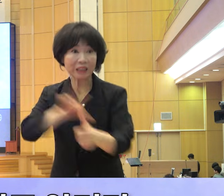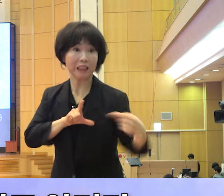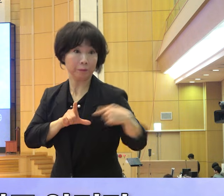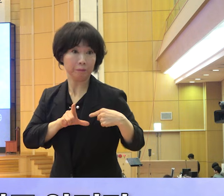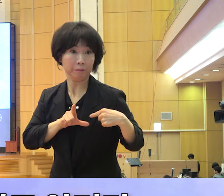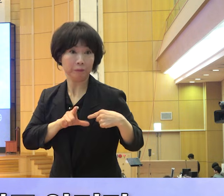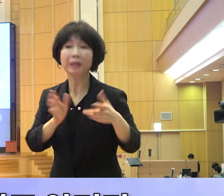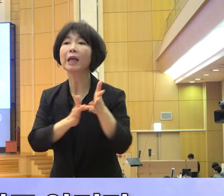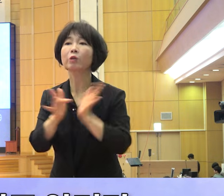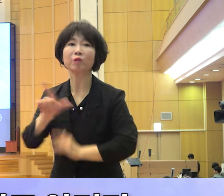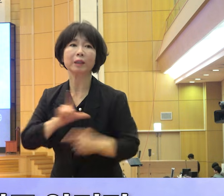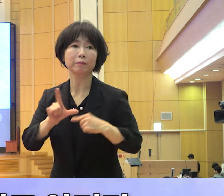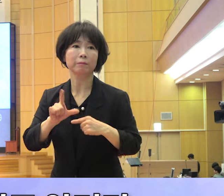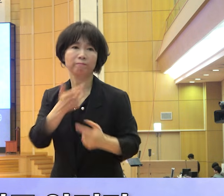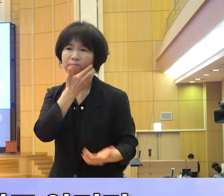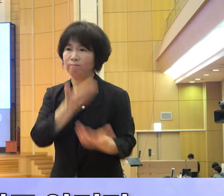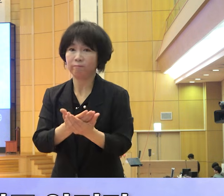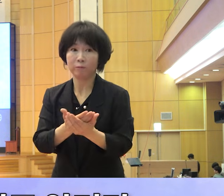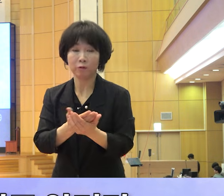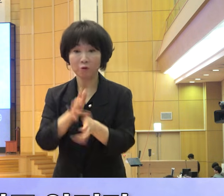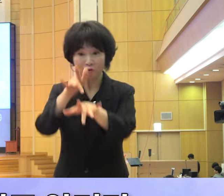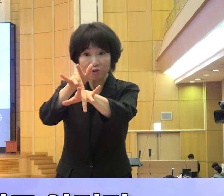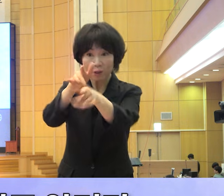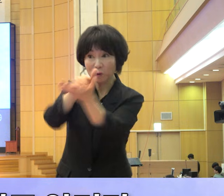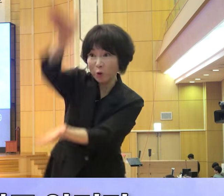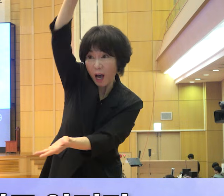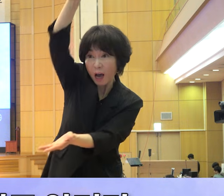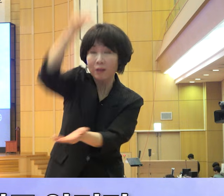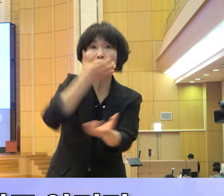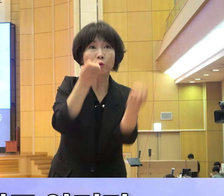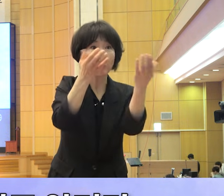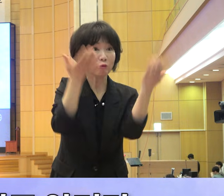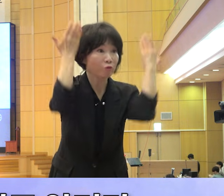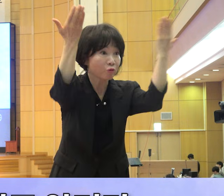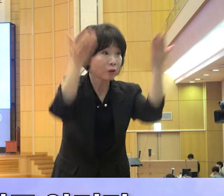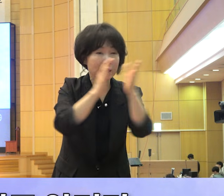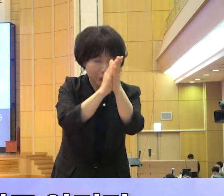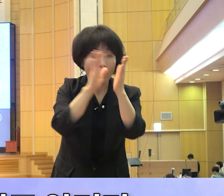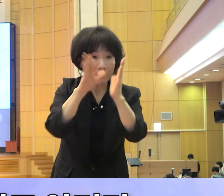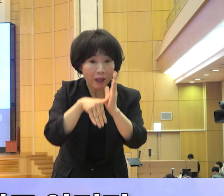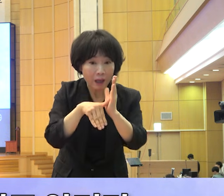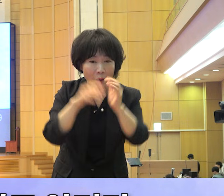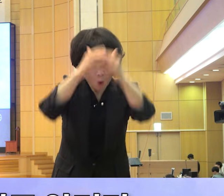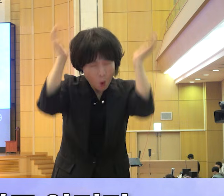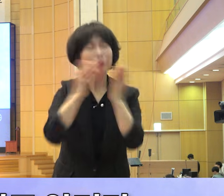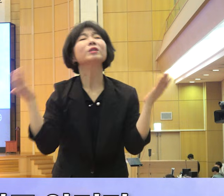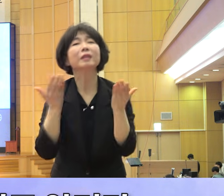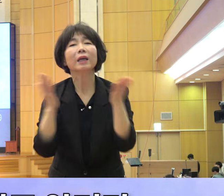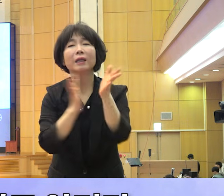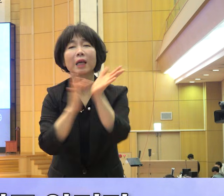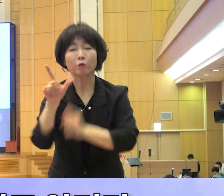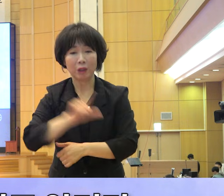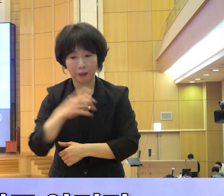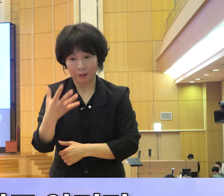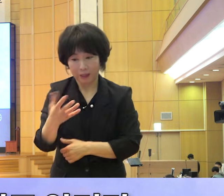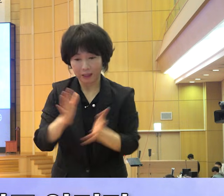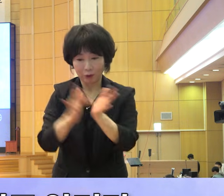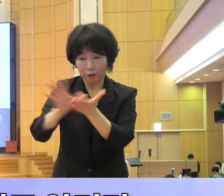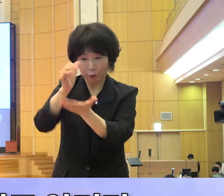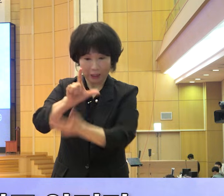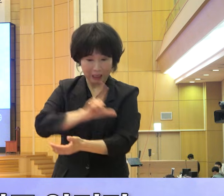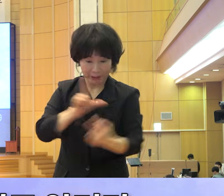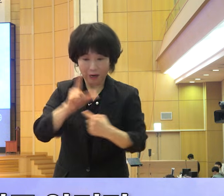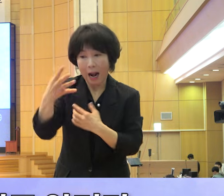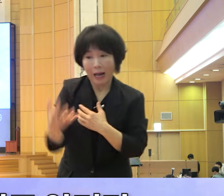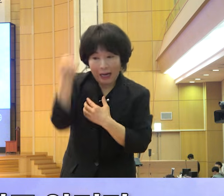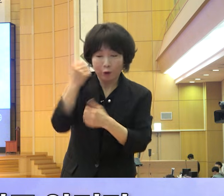그리고 귀신을 쫓을 때라든지 축복을 할 때라든지 무엇을 기도할 때라든지 무엇을 하든지 예수 그리스도